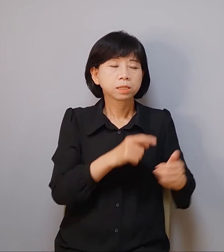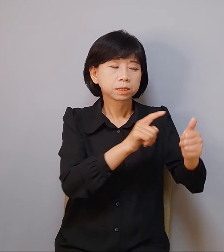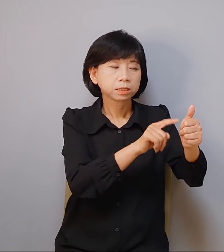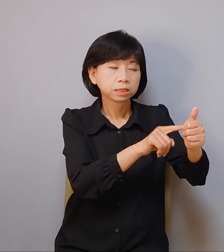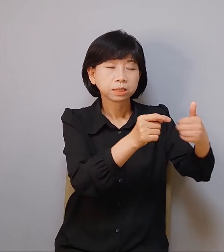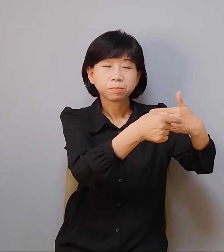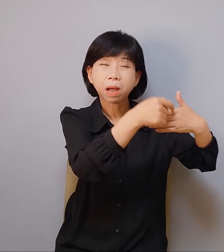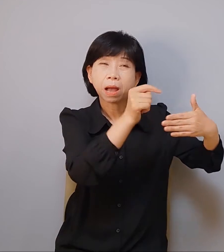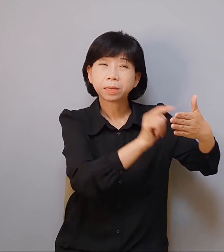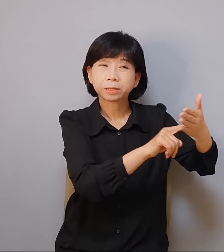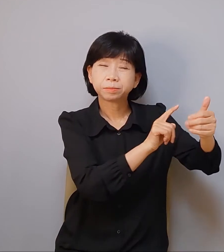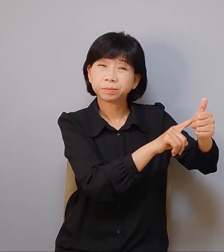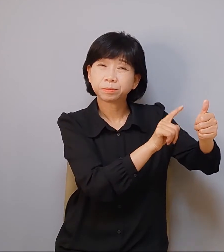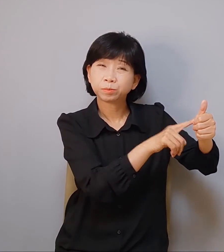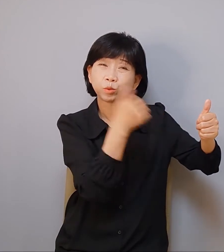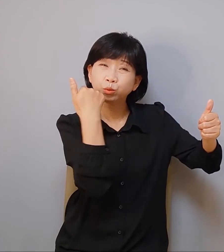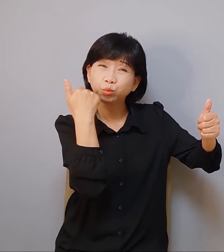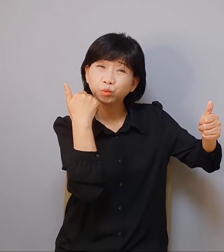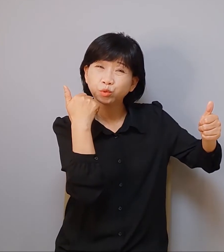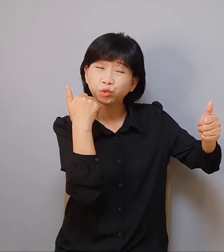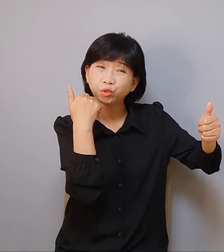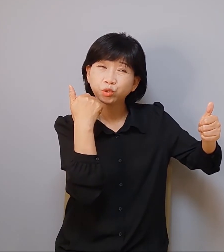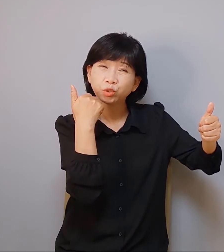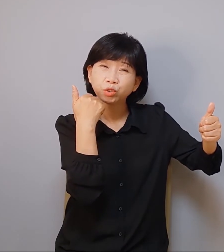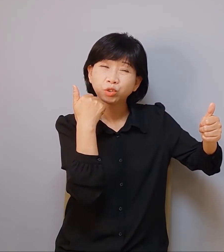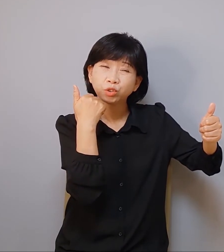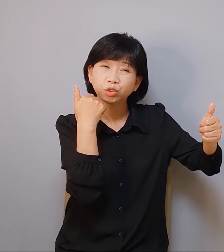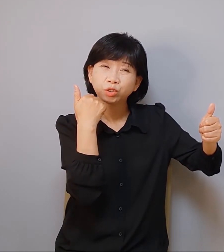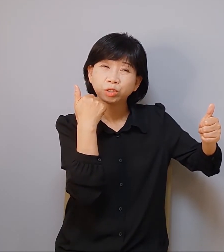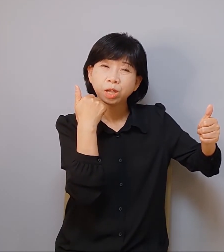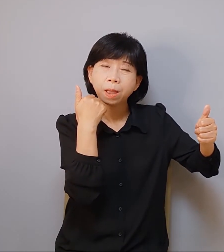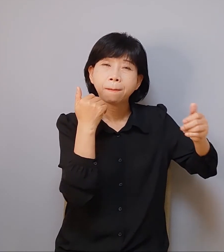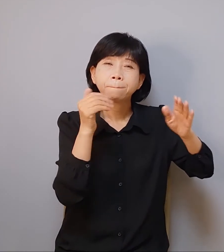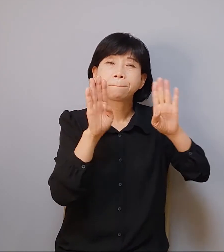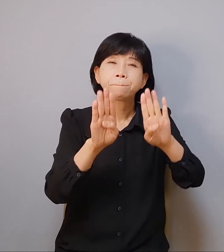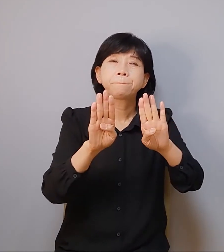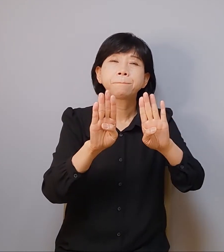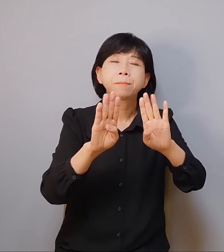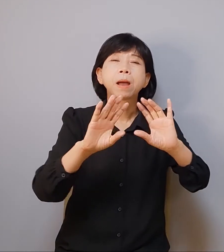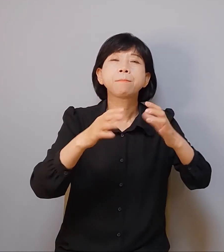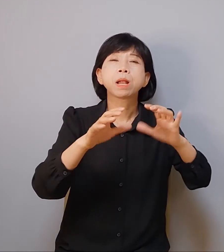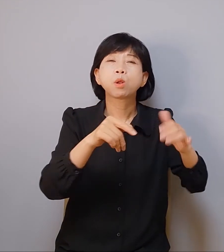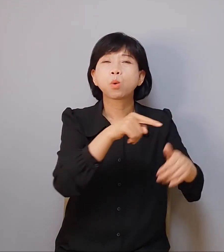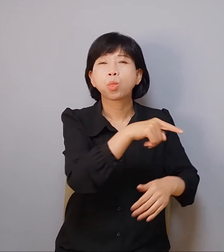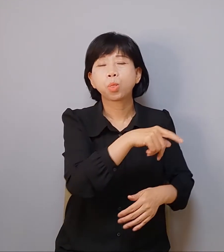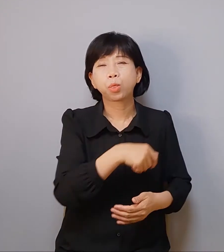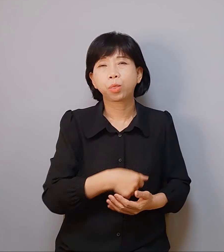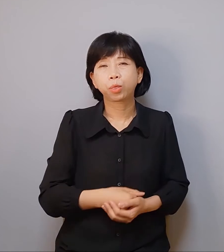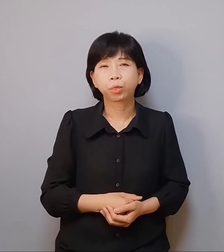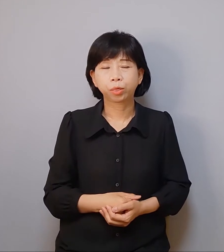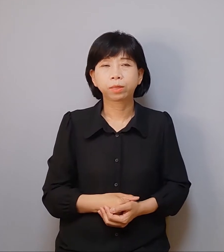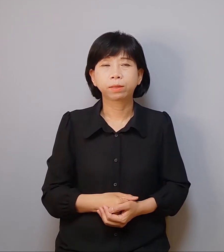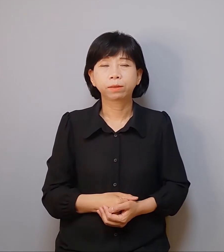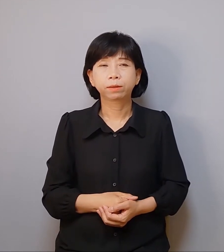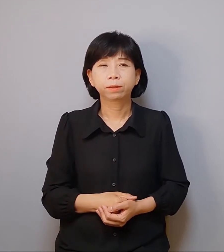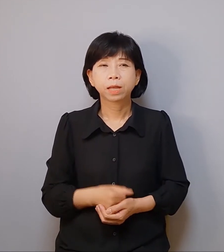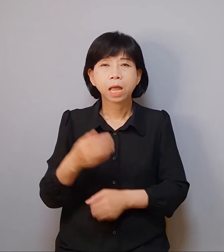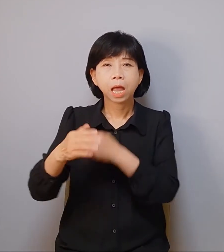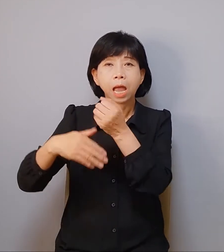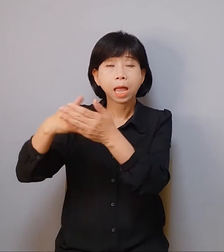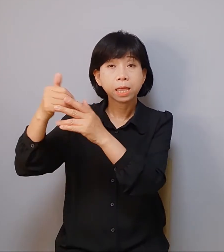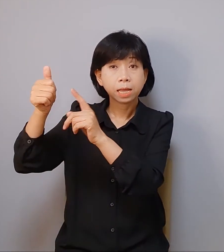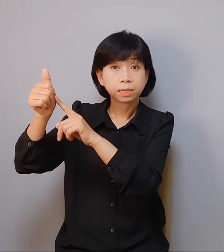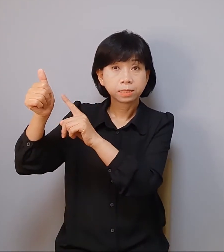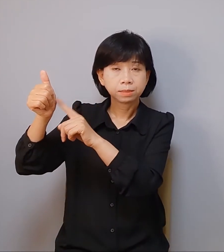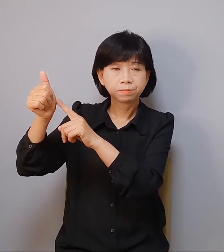갈대아 사람들을 통해서 이스라엘 백성, 하나님의 선민저들이 곤욕을 치르지 않습니까? 아수르를 몰아내